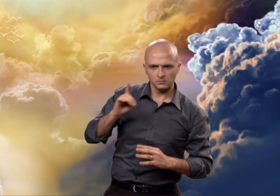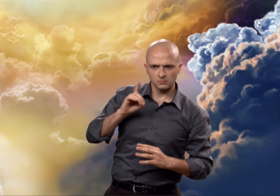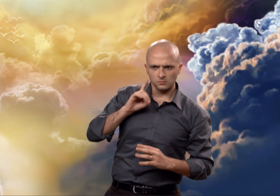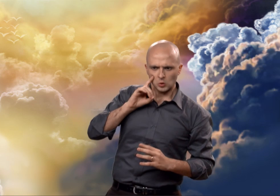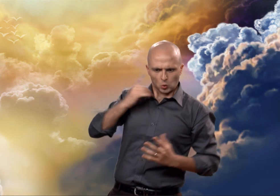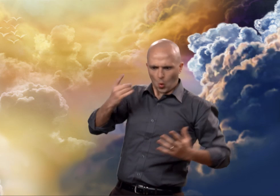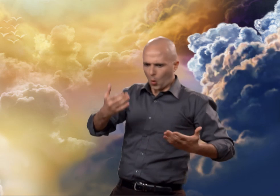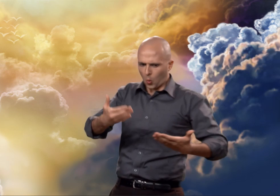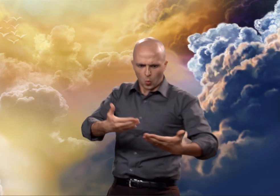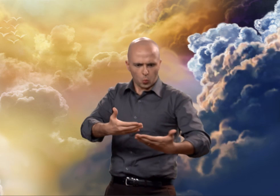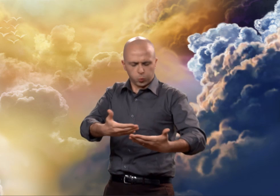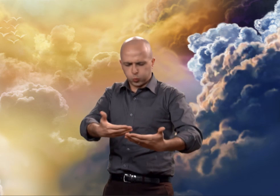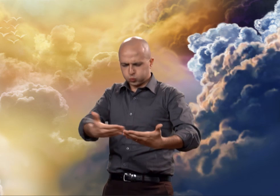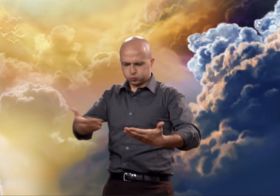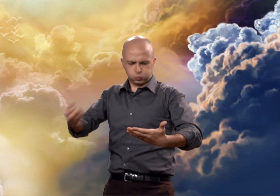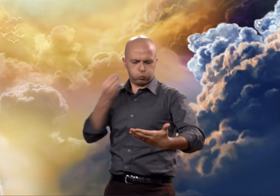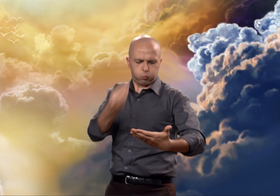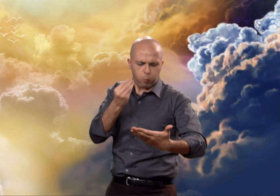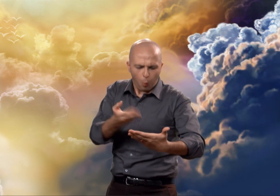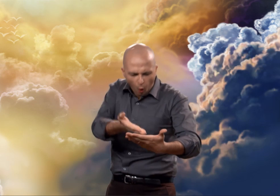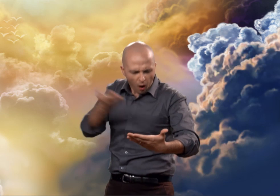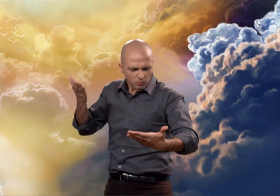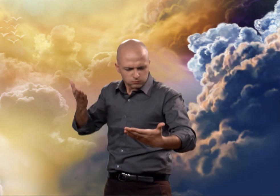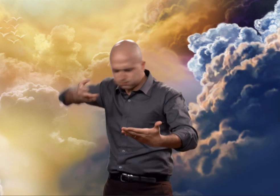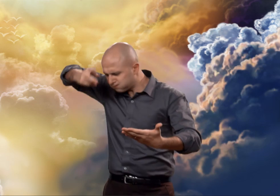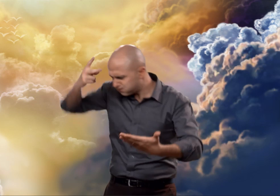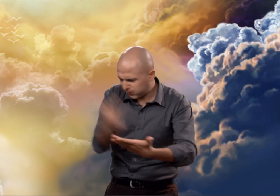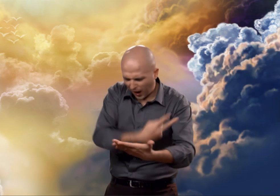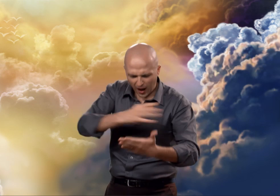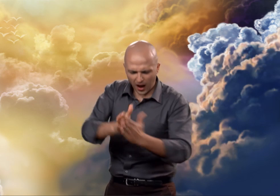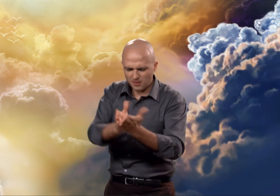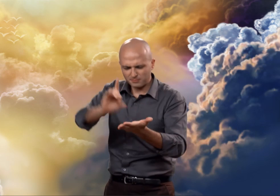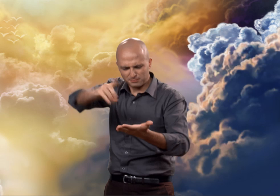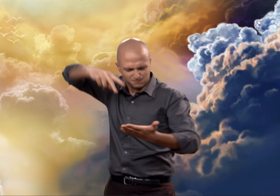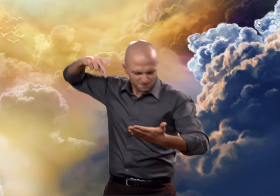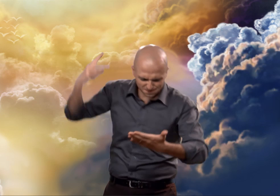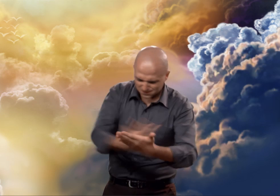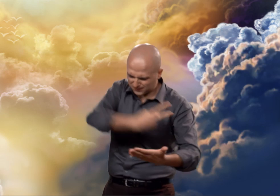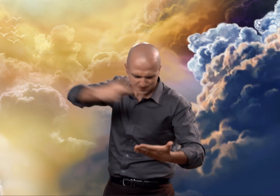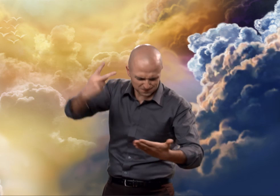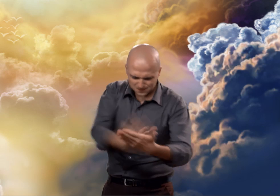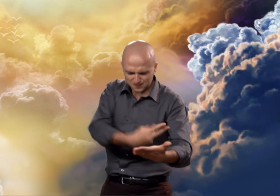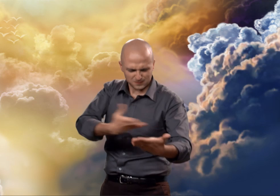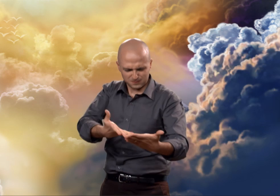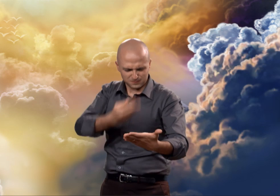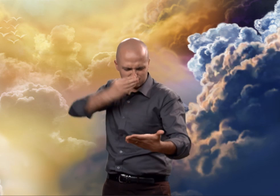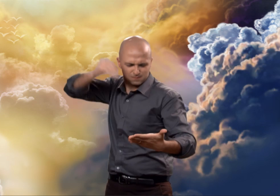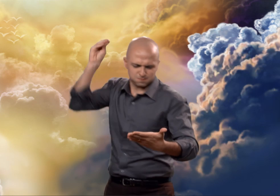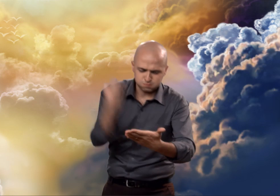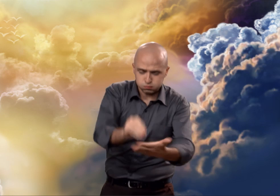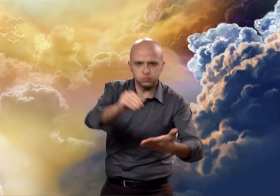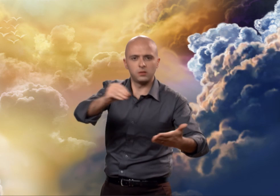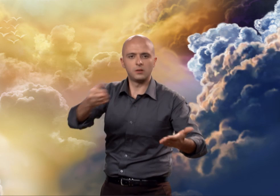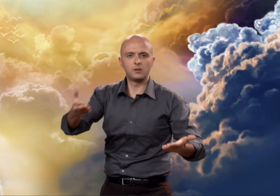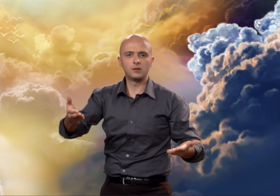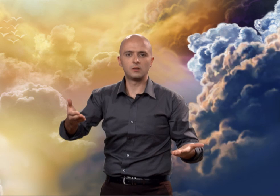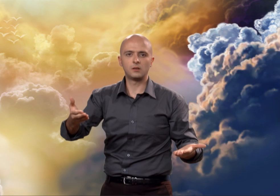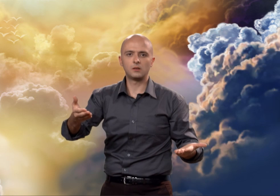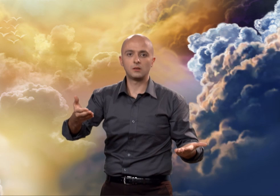do inimigo. Ele é bem-sucedido em substituir a Bíblia por especulações humanas. A lei de Deus é posta de lado, e